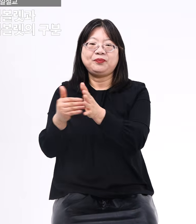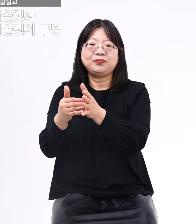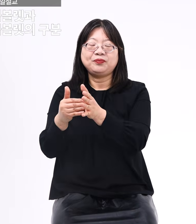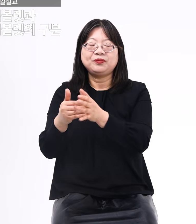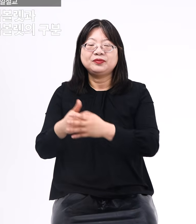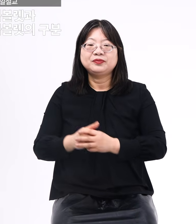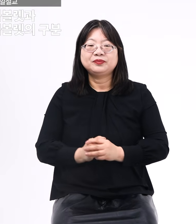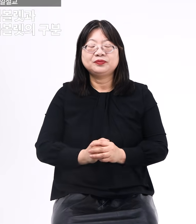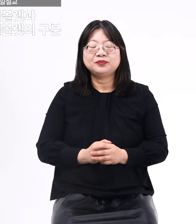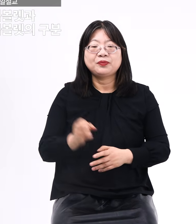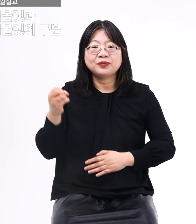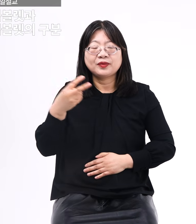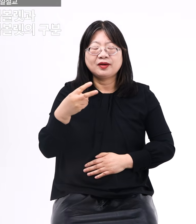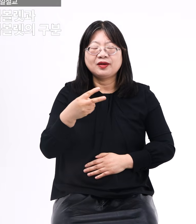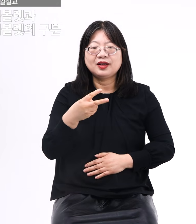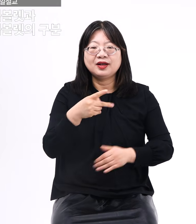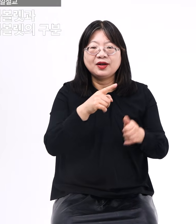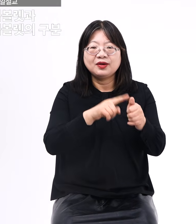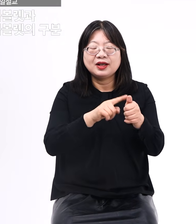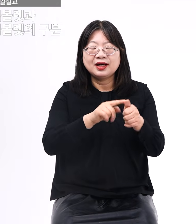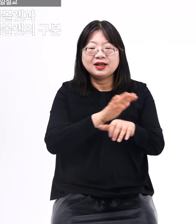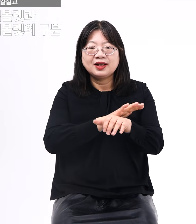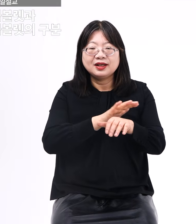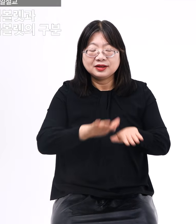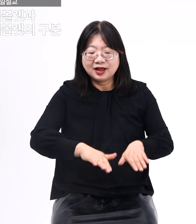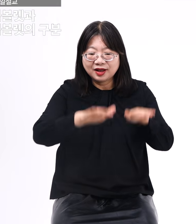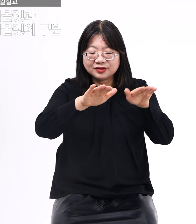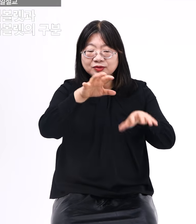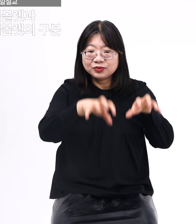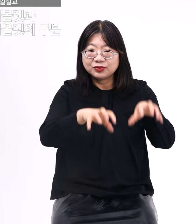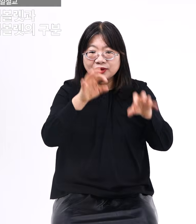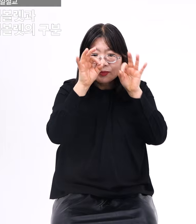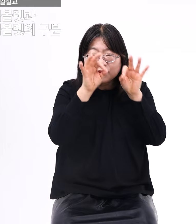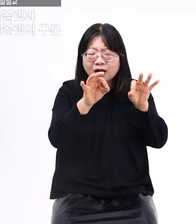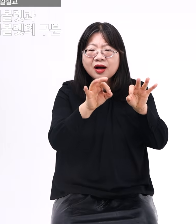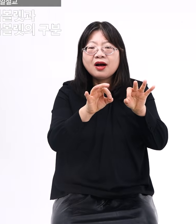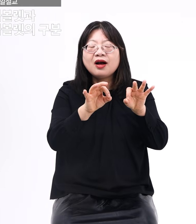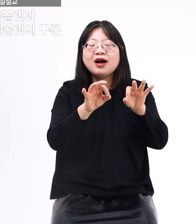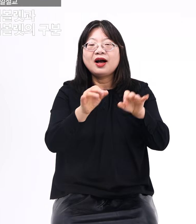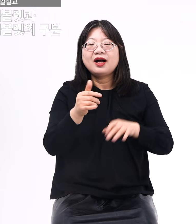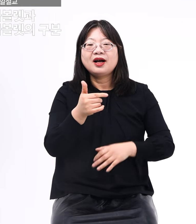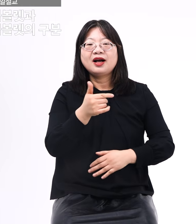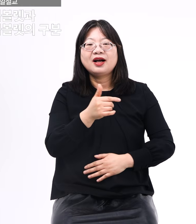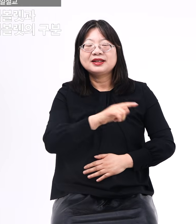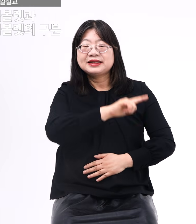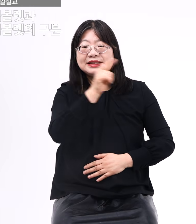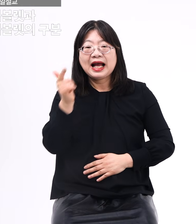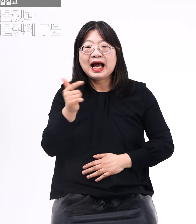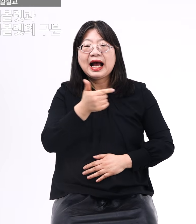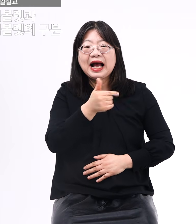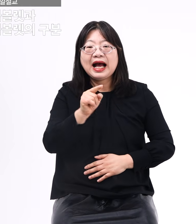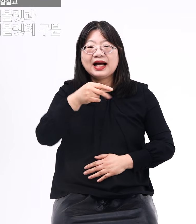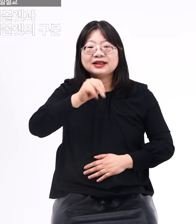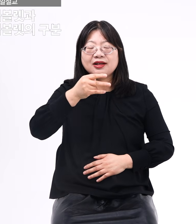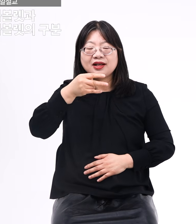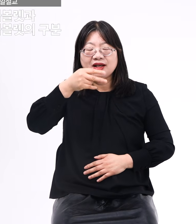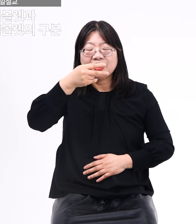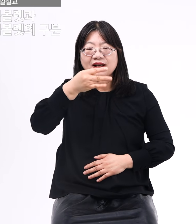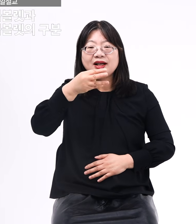태어나셨습니다. 그리고 그분이 자라셨던 동네도 야, 나사렛에서 무슨 선한 게